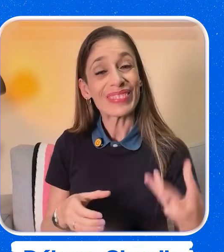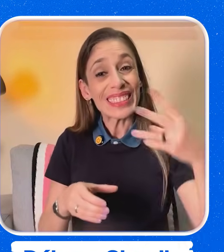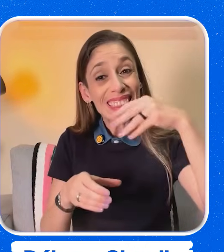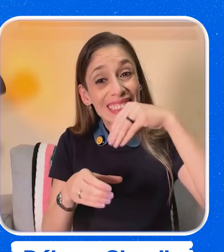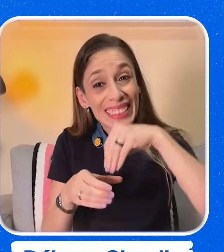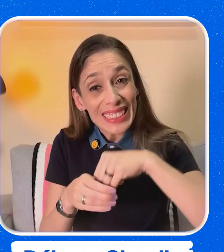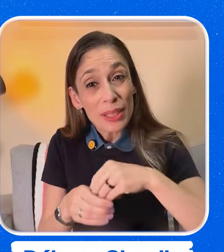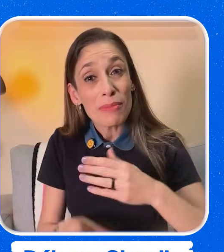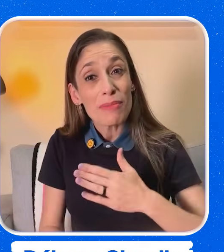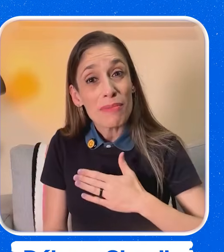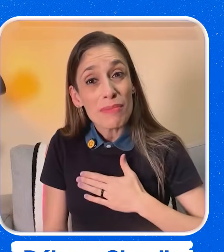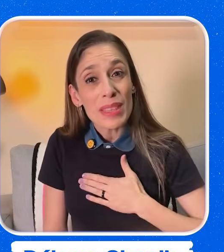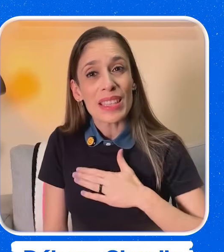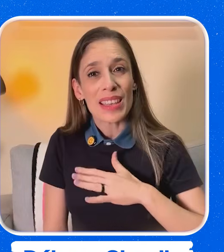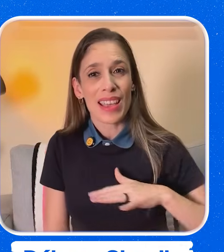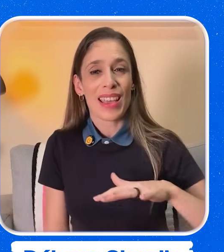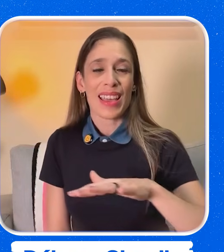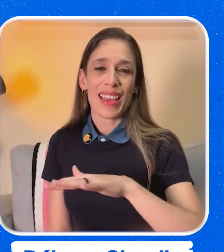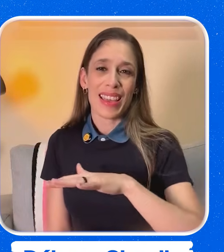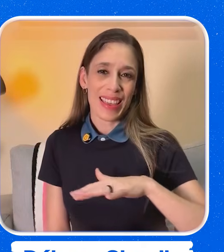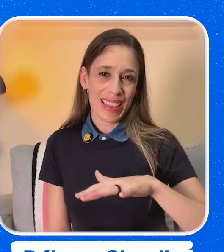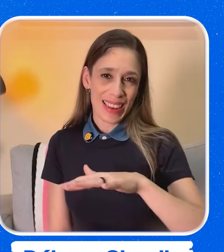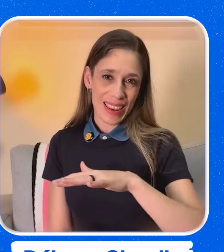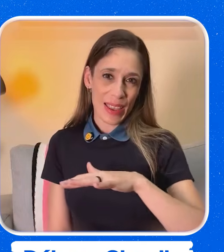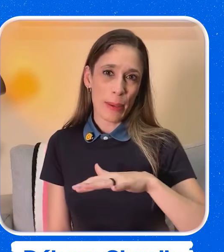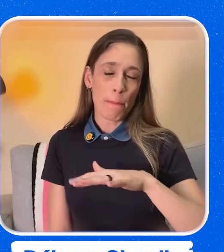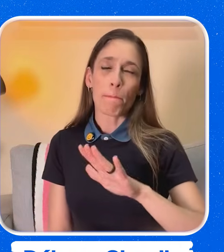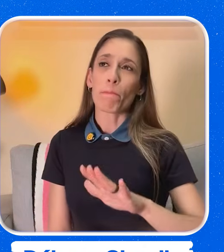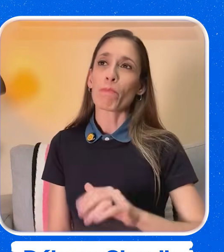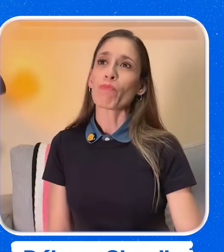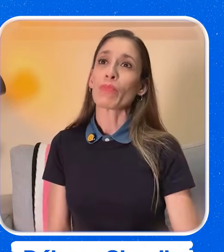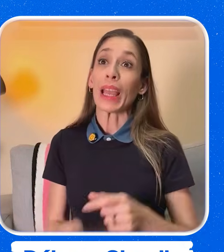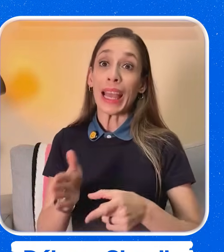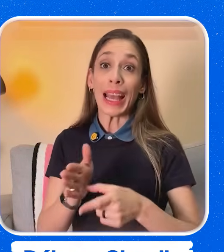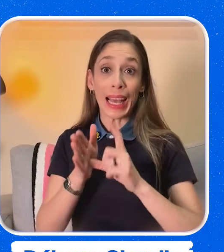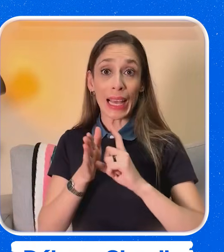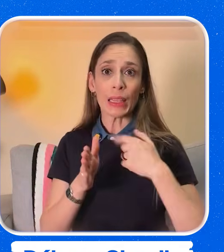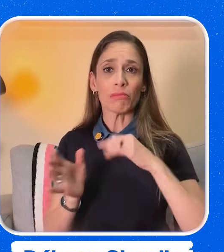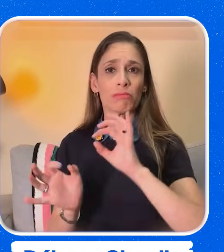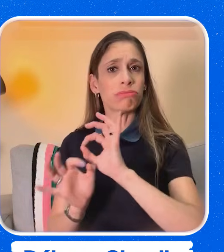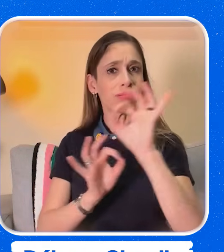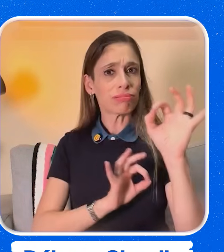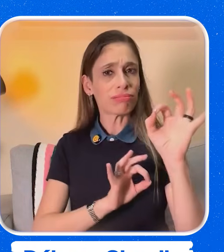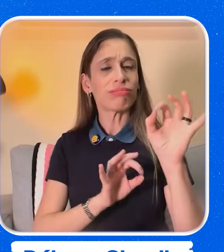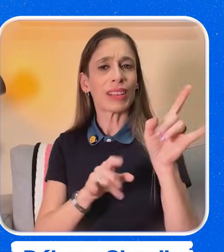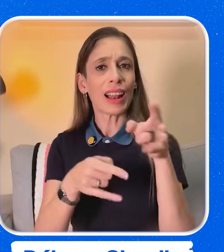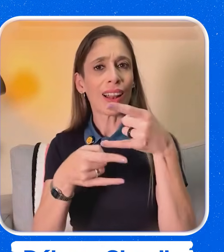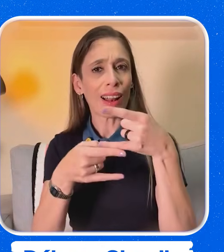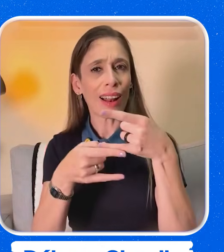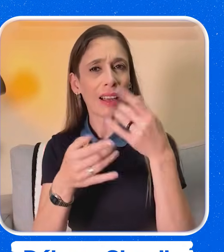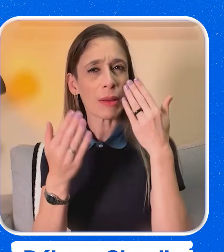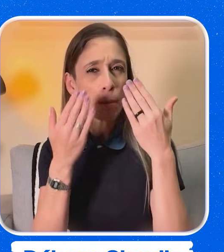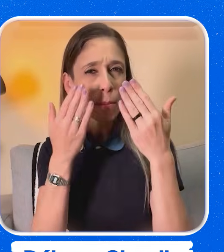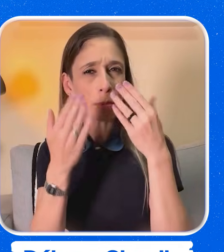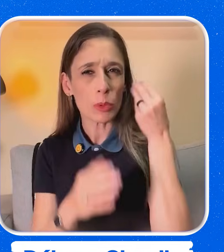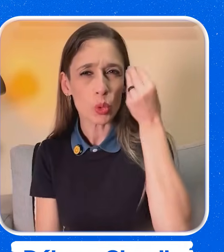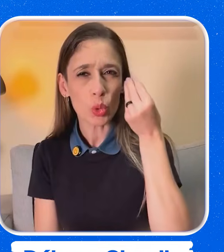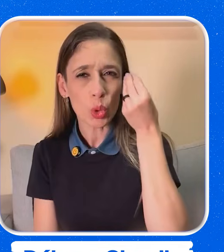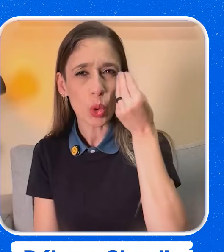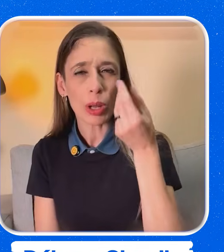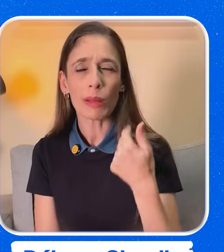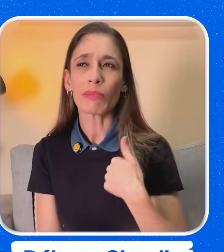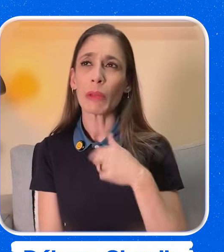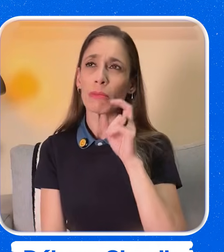de atuação. Mais cedo, assistindo a live da psicóloga, né, eu vi ela frisar muito que isso